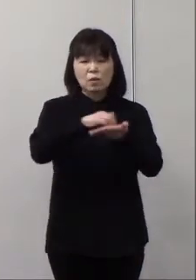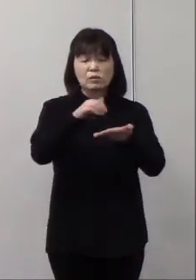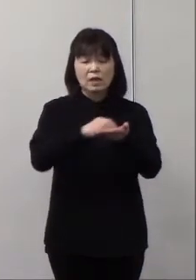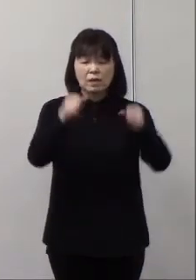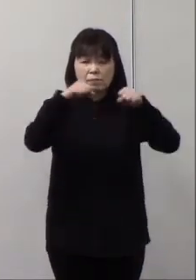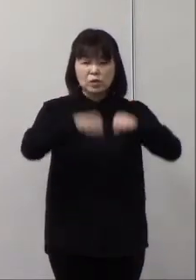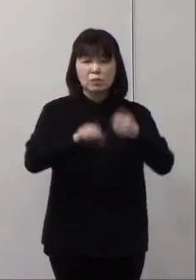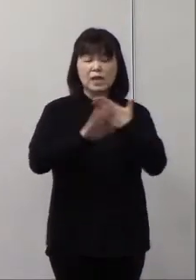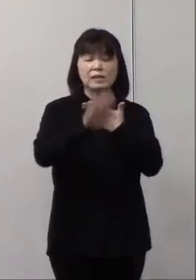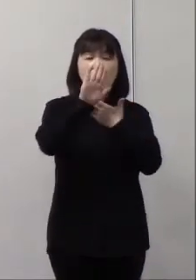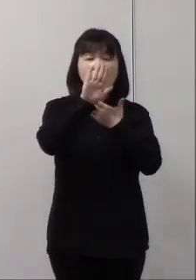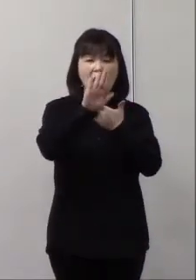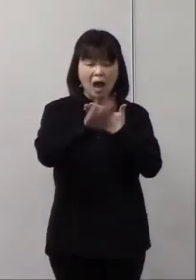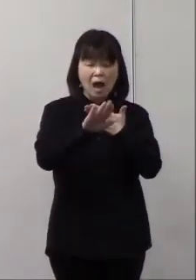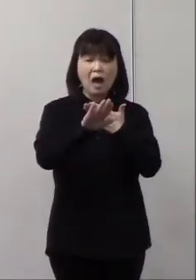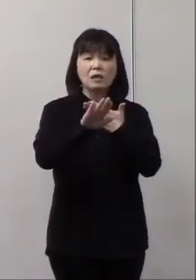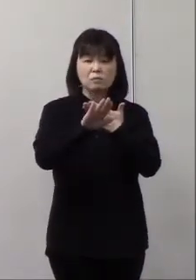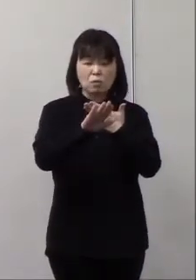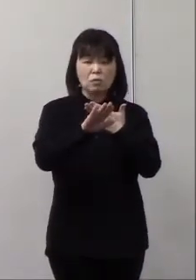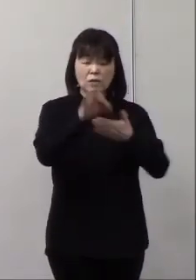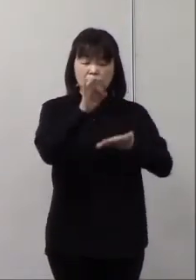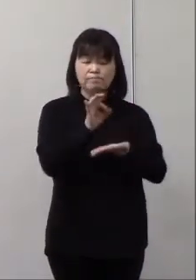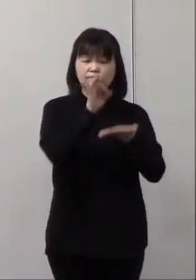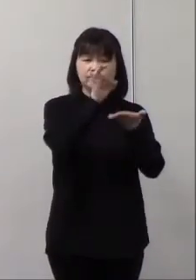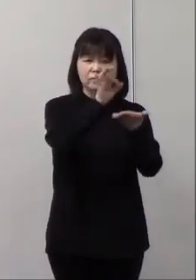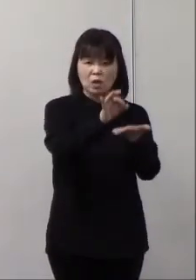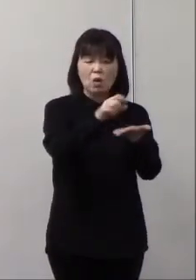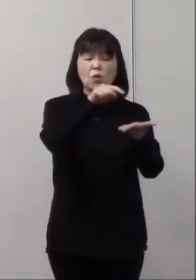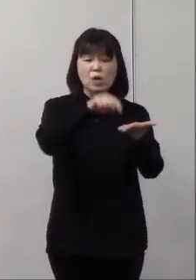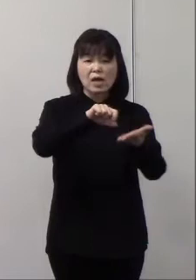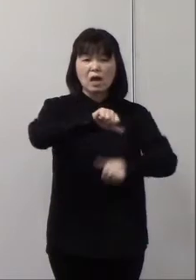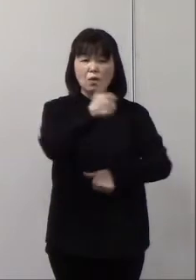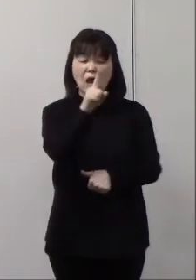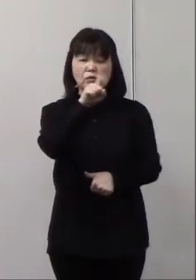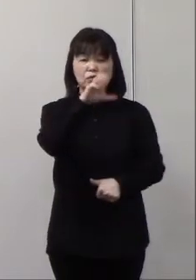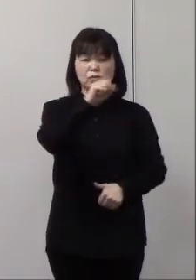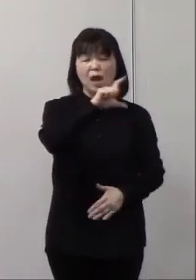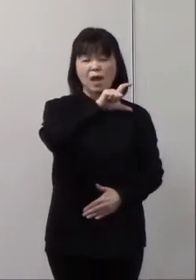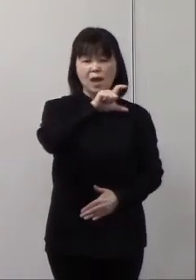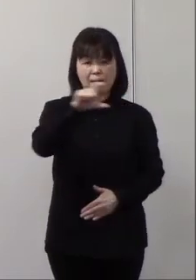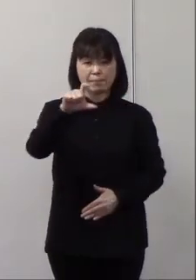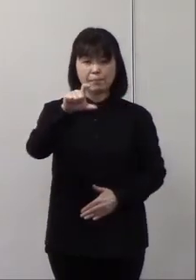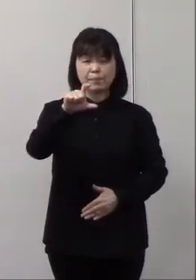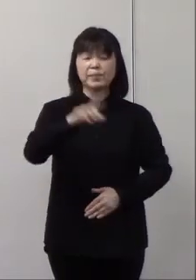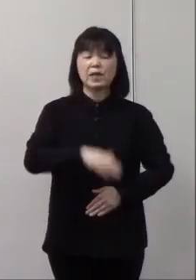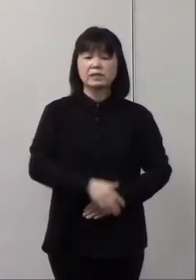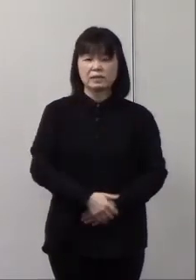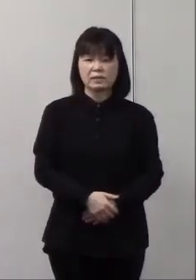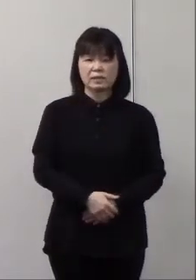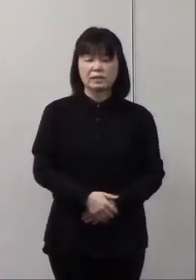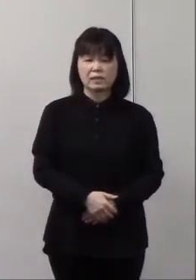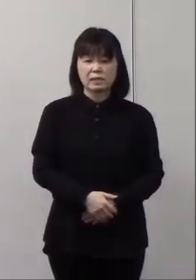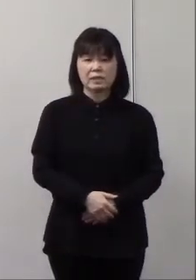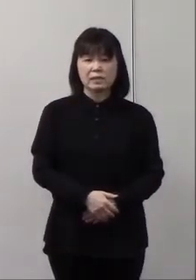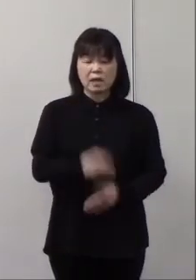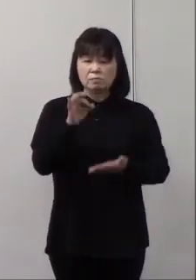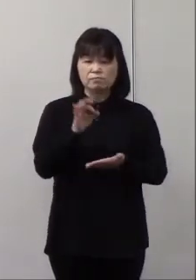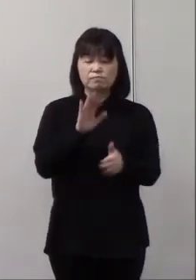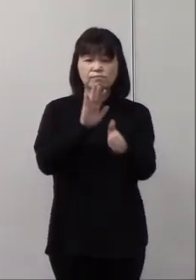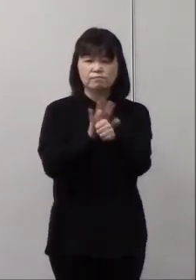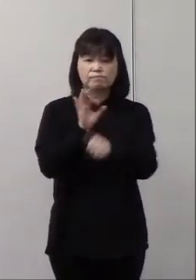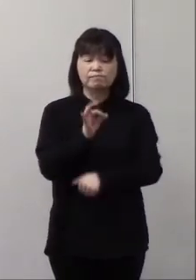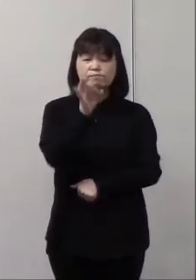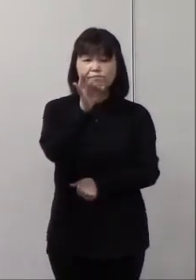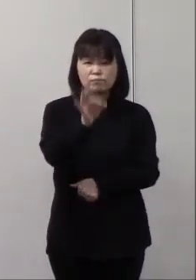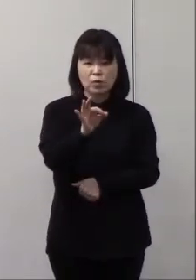に出すものでございます。それが510万円というものでございます。まあ、1回あたり上限1